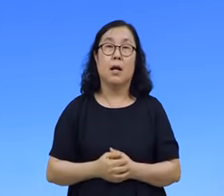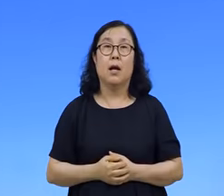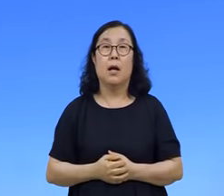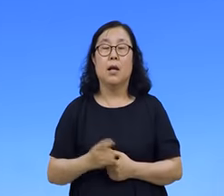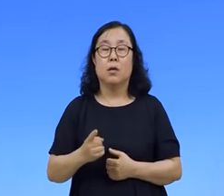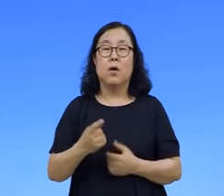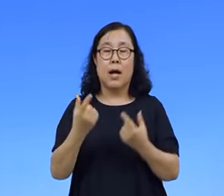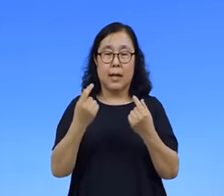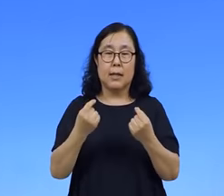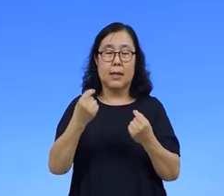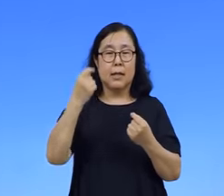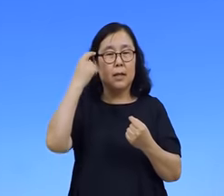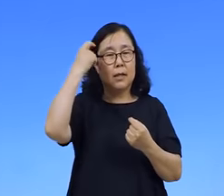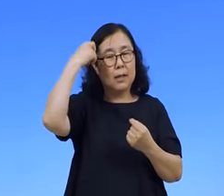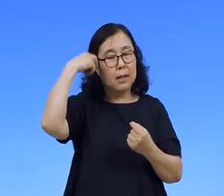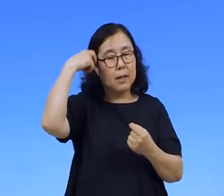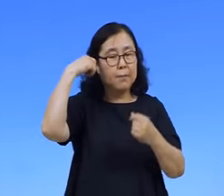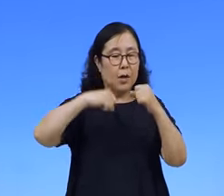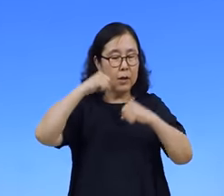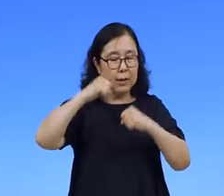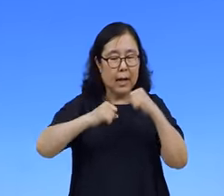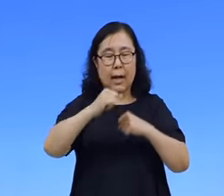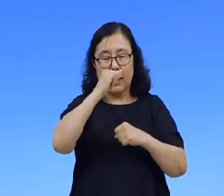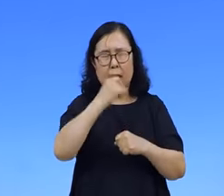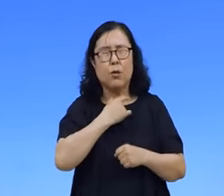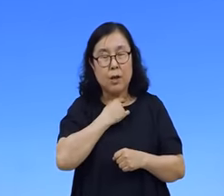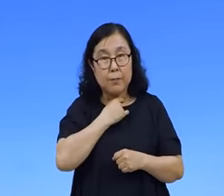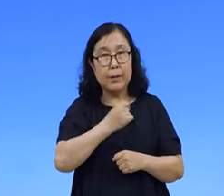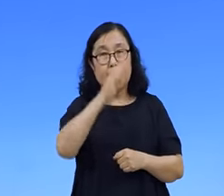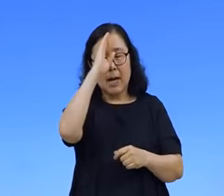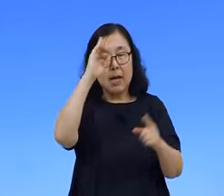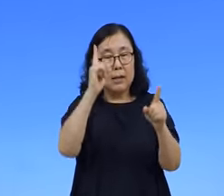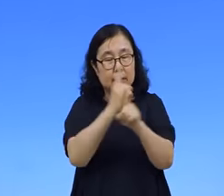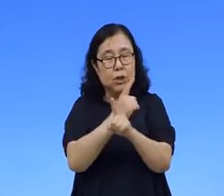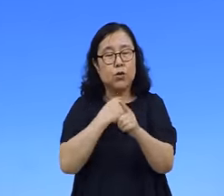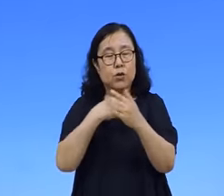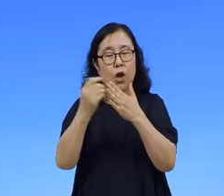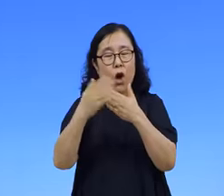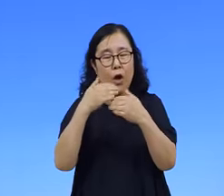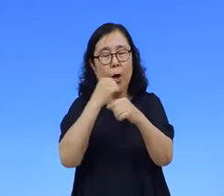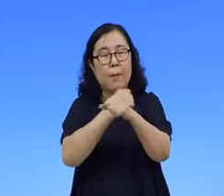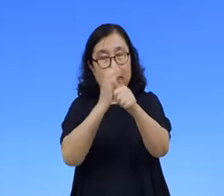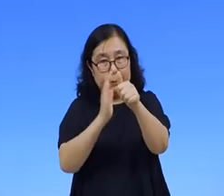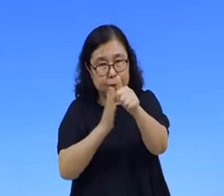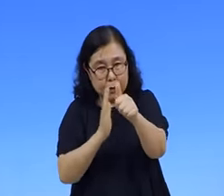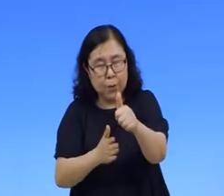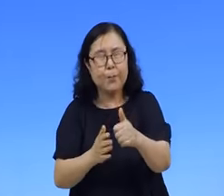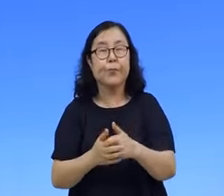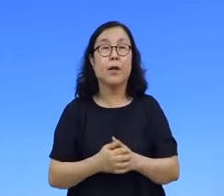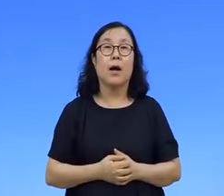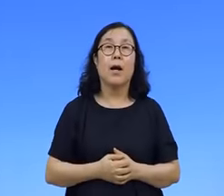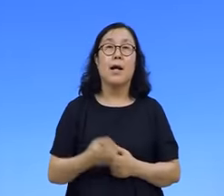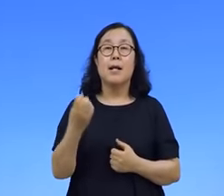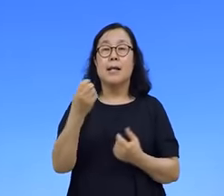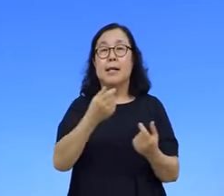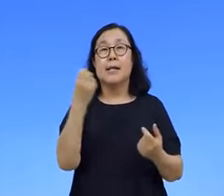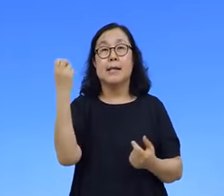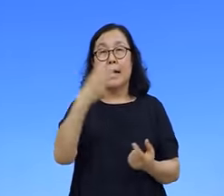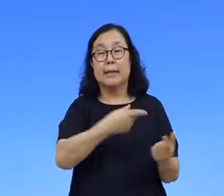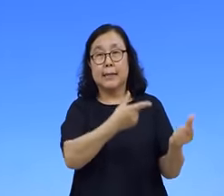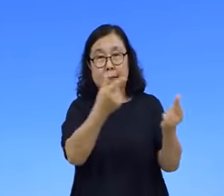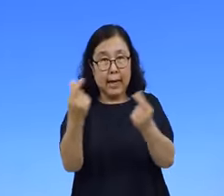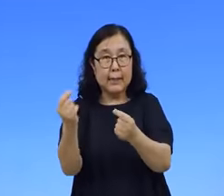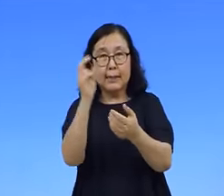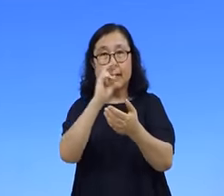부르는 가운데 그 역사가 일어나기를 원합니다. 그 치유를 경험하게 되시기를 바랍니다. 주님 마음 내게 주소서. 우리